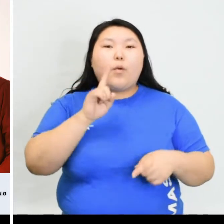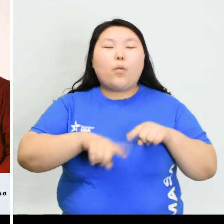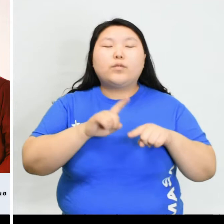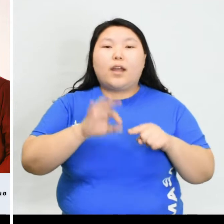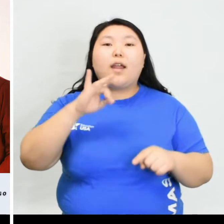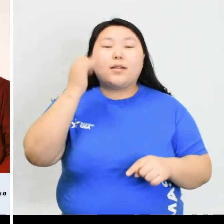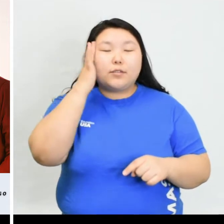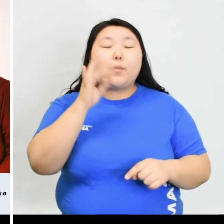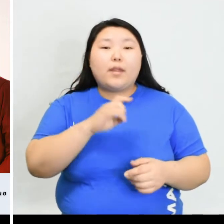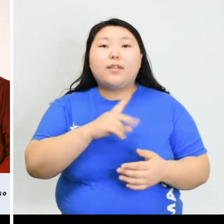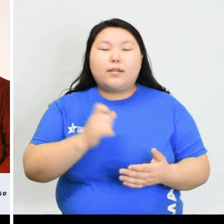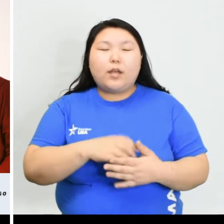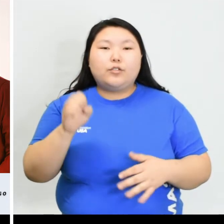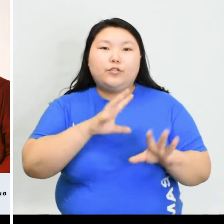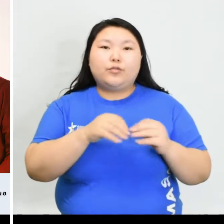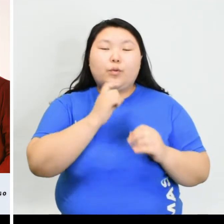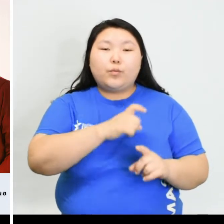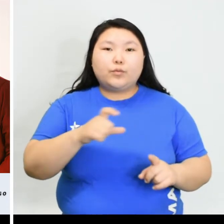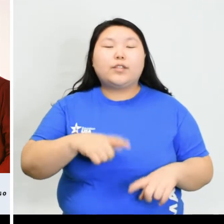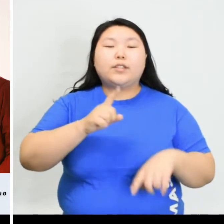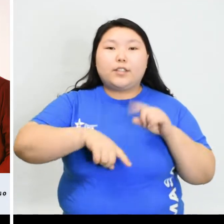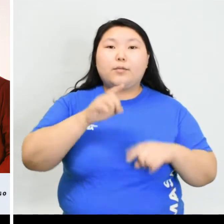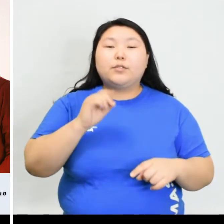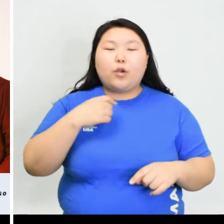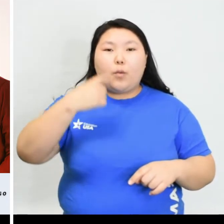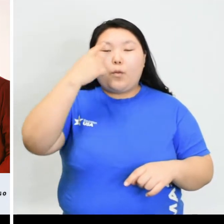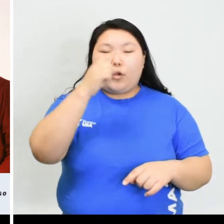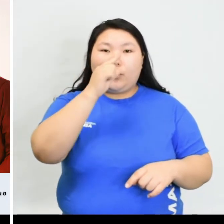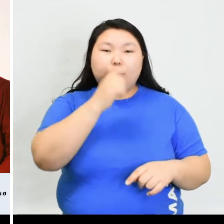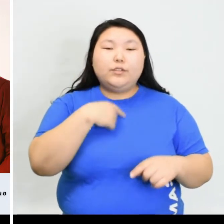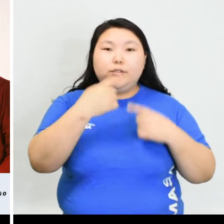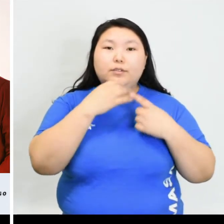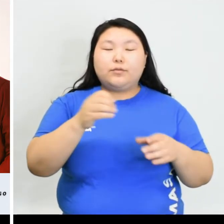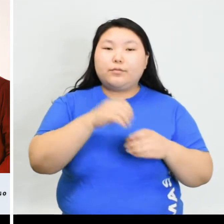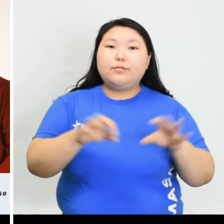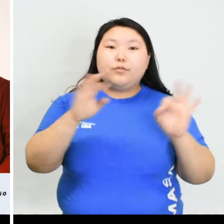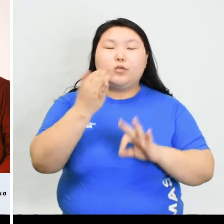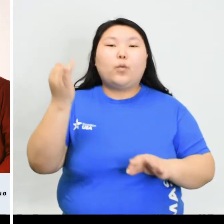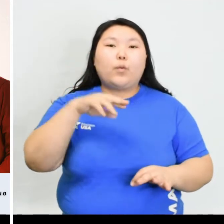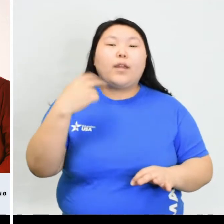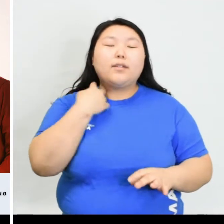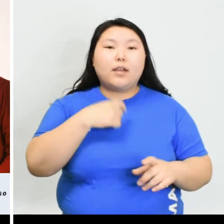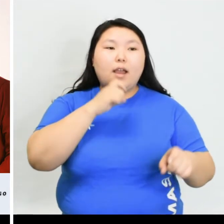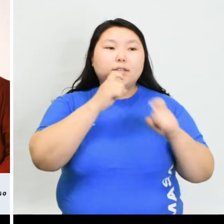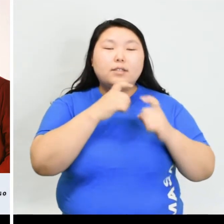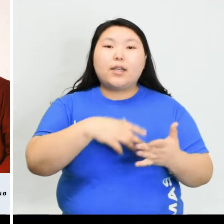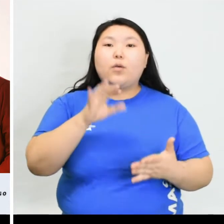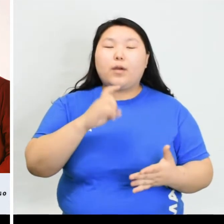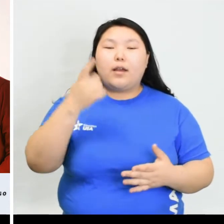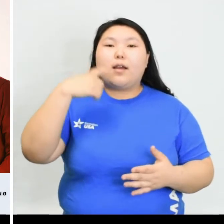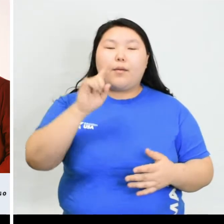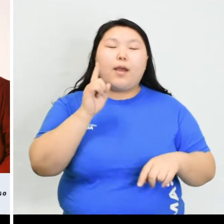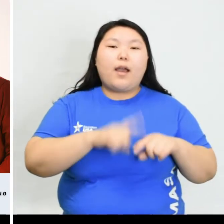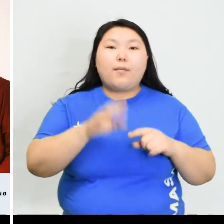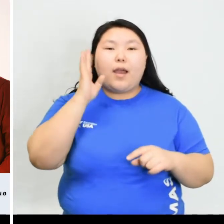явах нь хамгийн хурдан арга юм байлээ ер нь бол. Тэгээд хүмүүстээ ямар ч тийм Монгол Орос хэл оруулахгүйгээр шууд англи хэлээр харьцаал явах